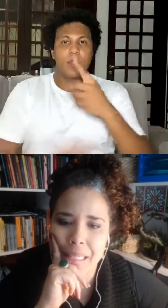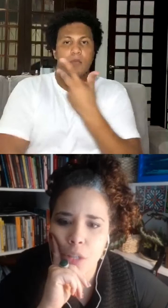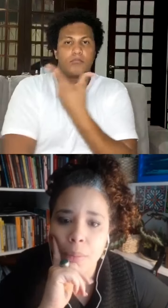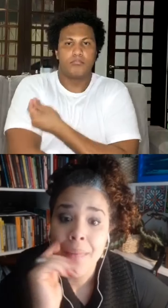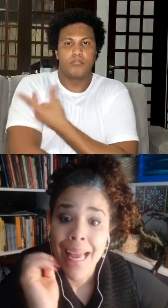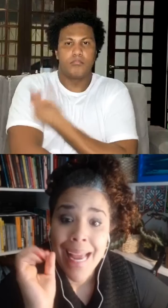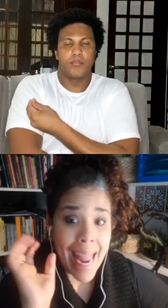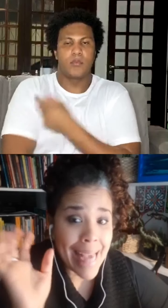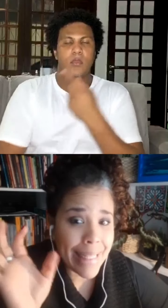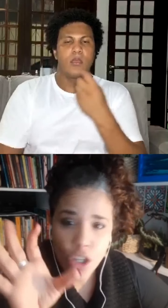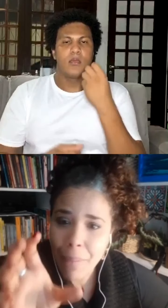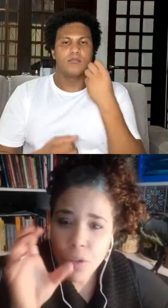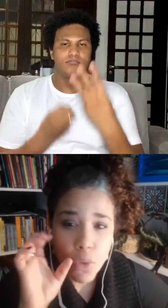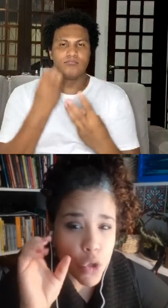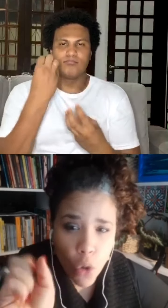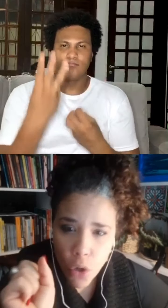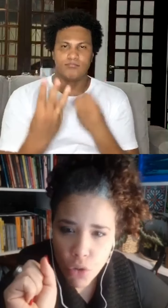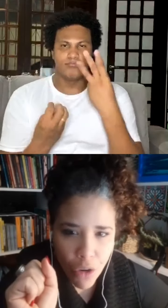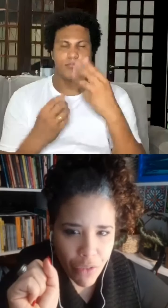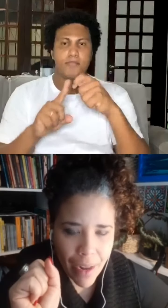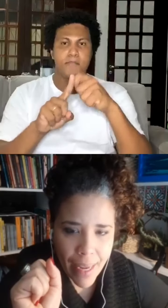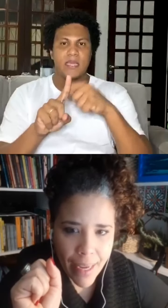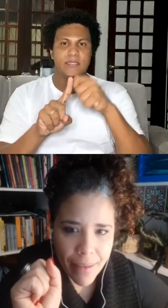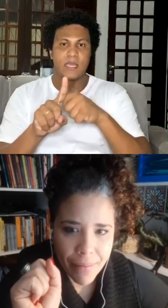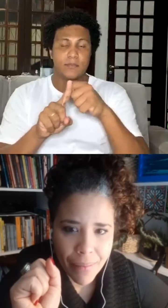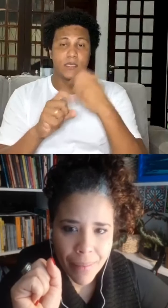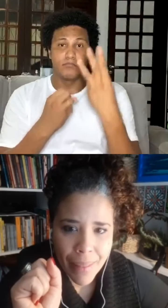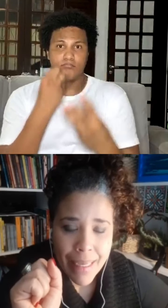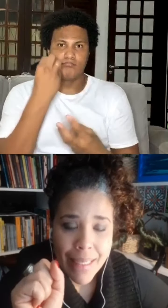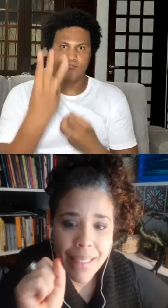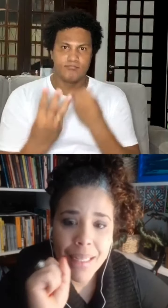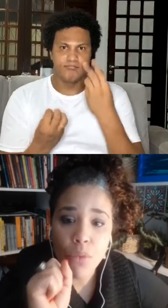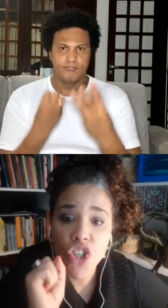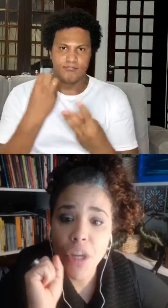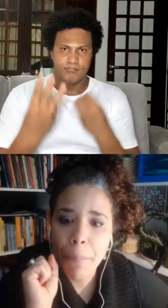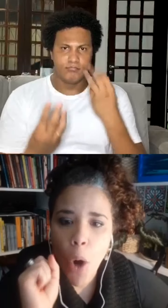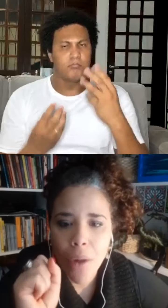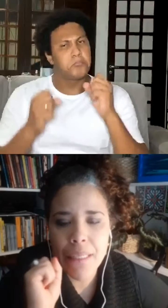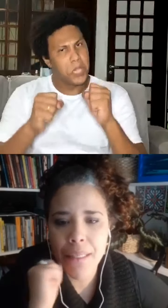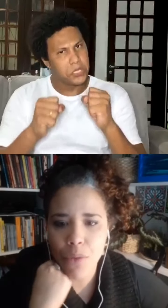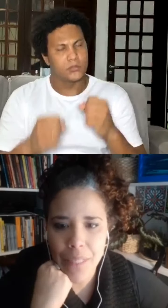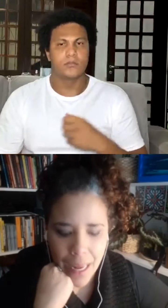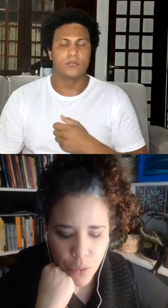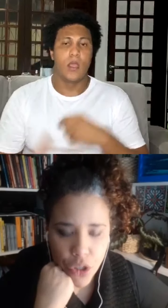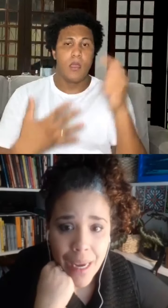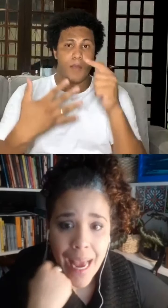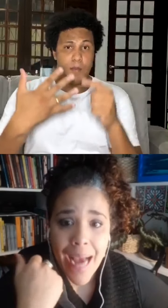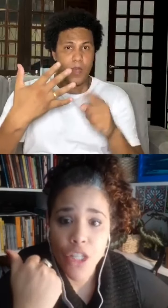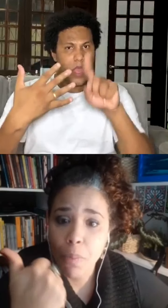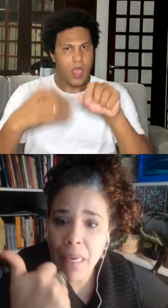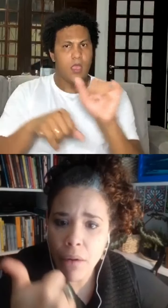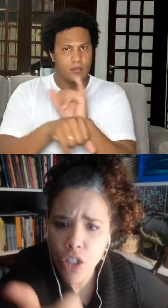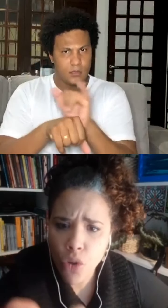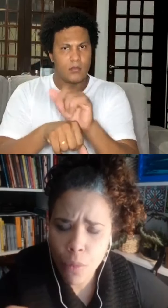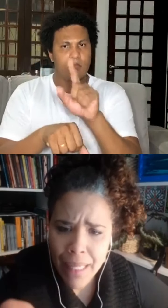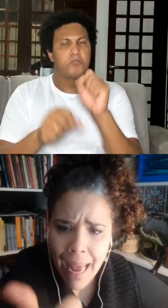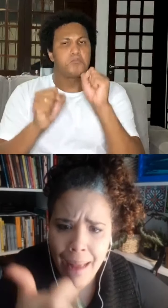meses. Esses métodos todos que eu falei são os que podem ser usados. As